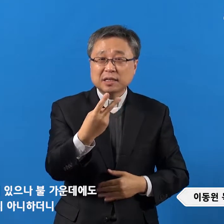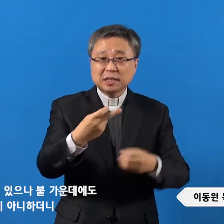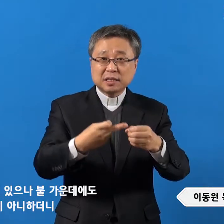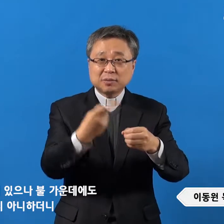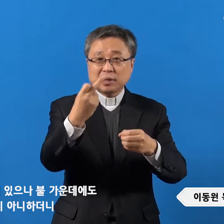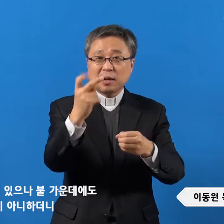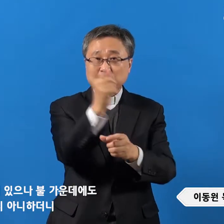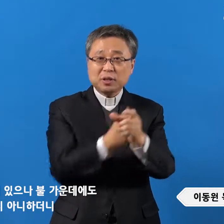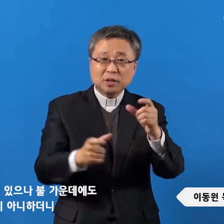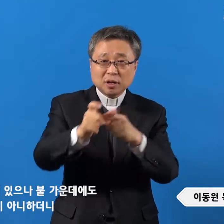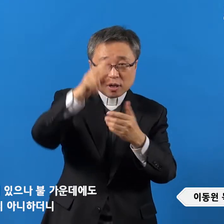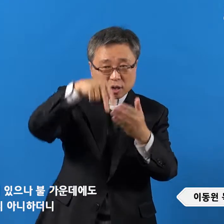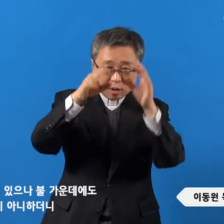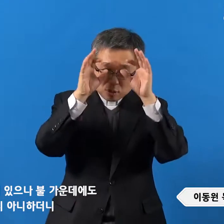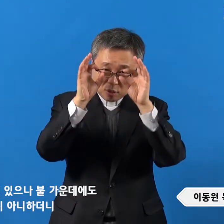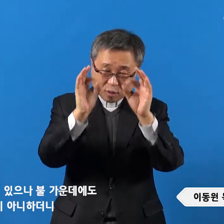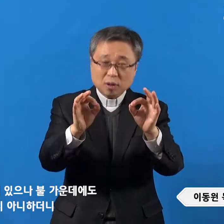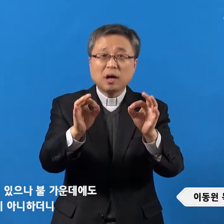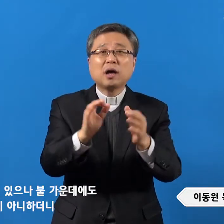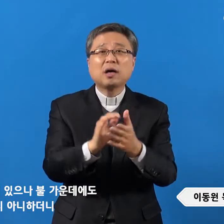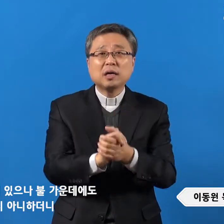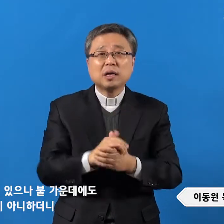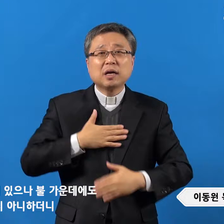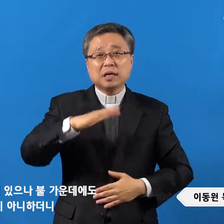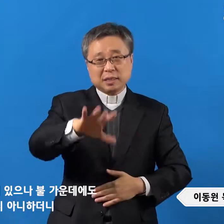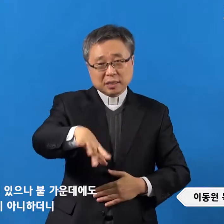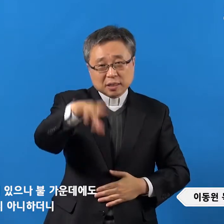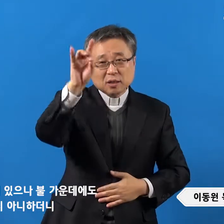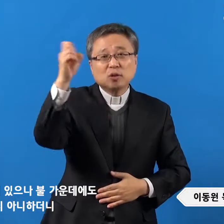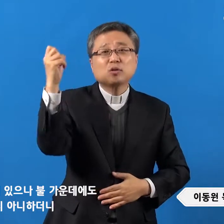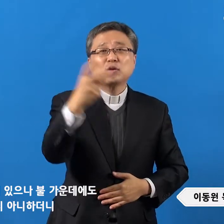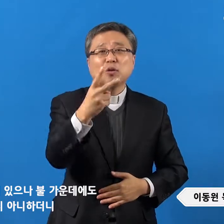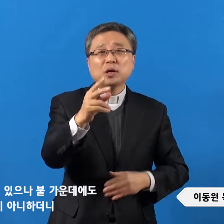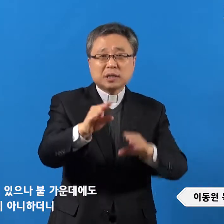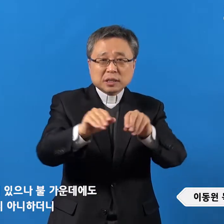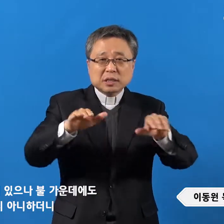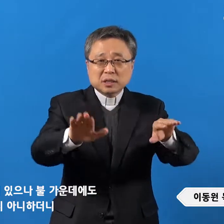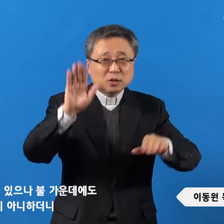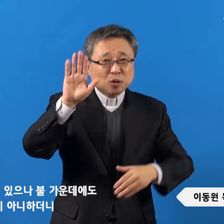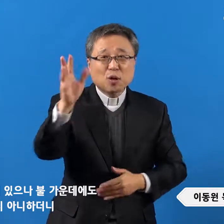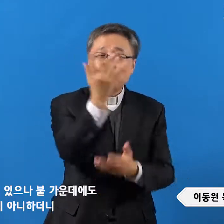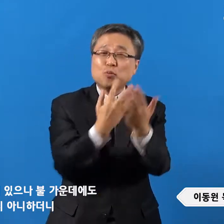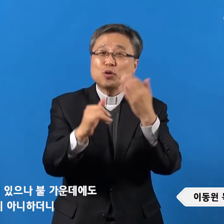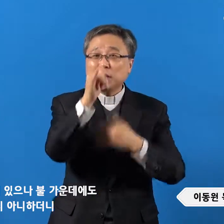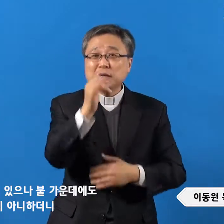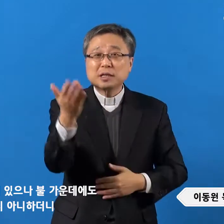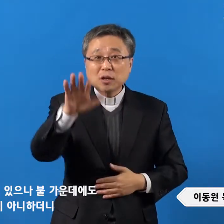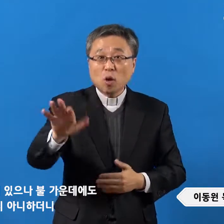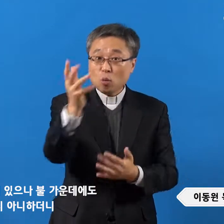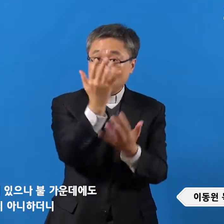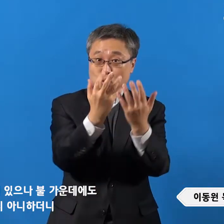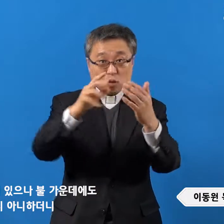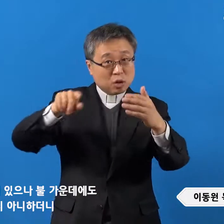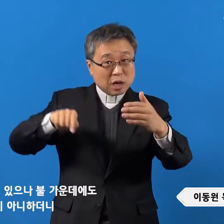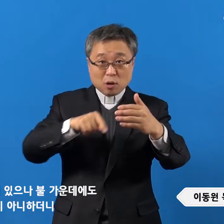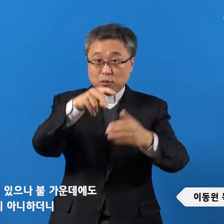더 읽어보겠습니다. 12절을 한 번 더 읽습니다. 시작. 또 지진 후에 불이 있으나 불 가운데도 여호와께서